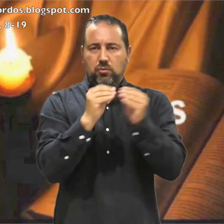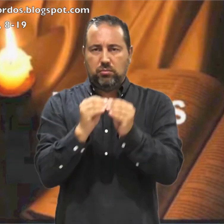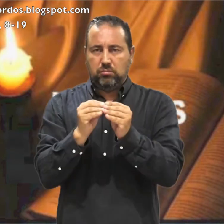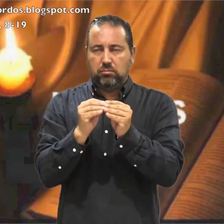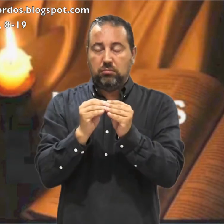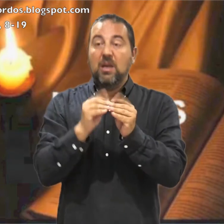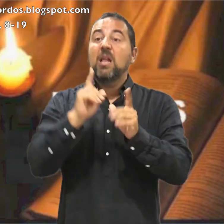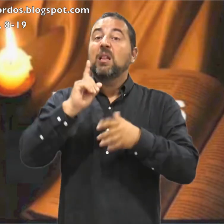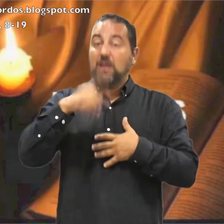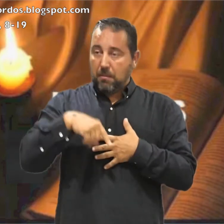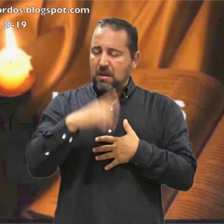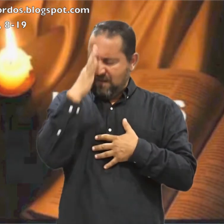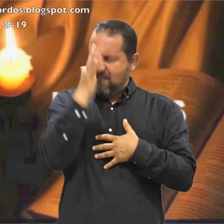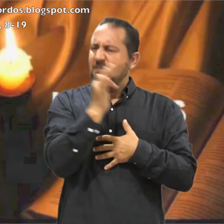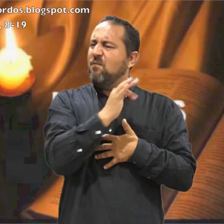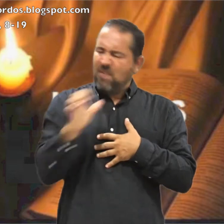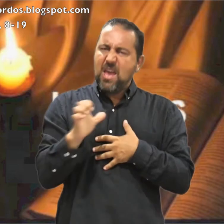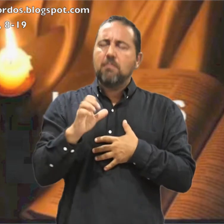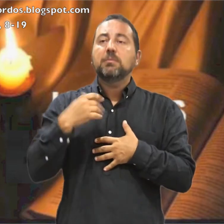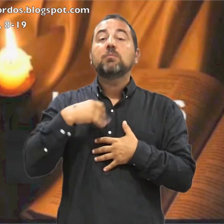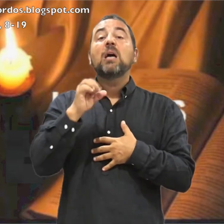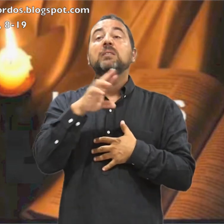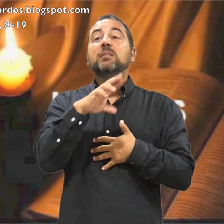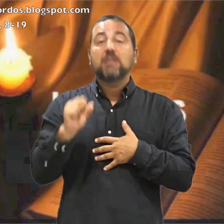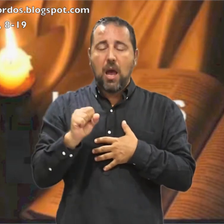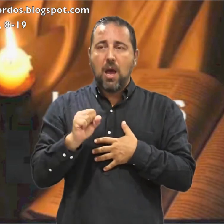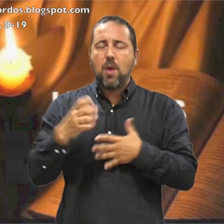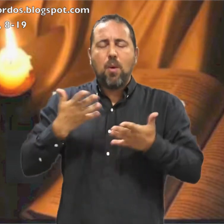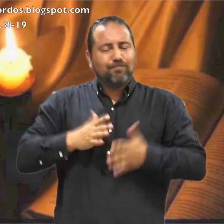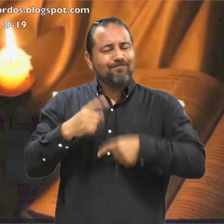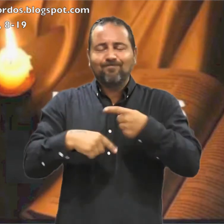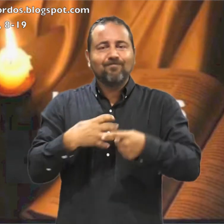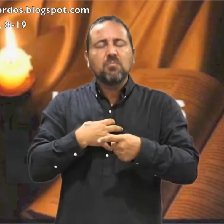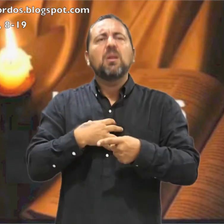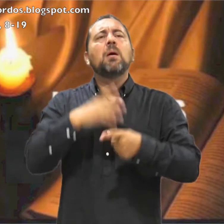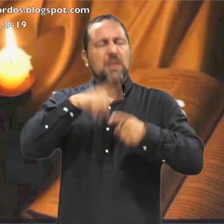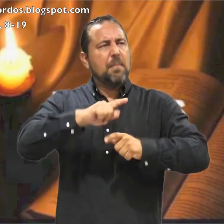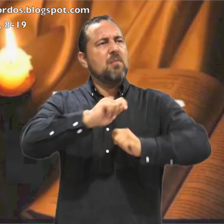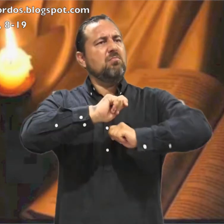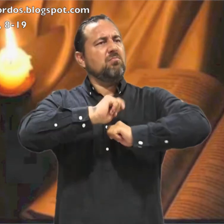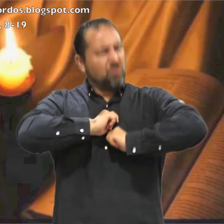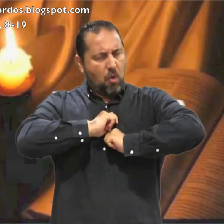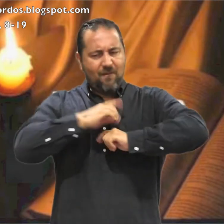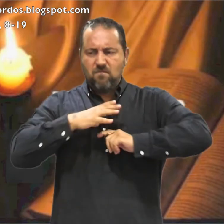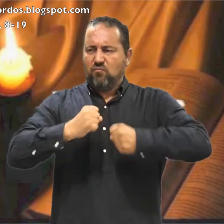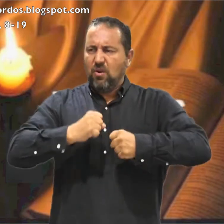Por la fe También Sara Siendo Estéril Obtuvo vigor Para